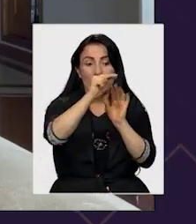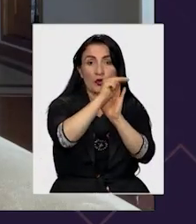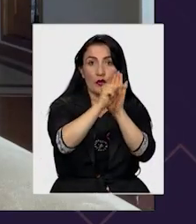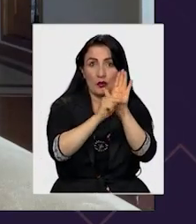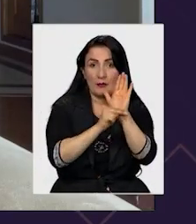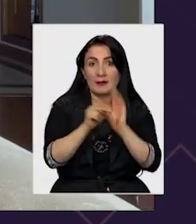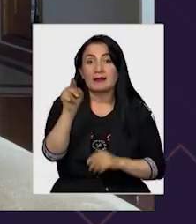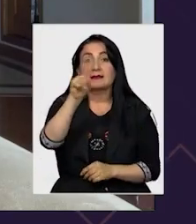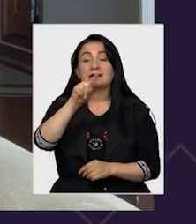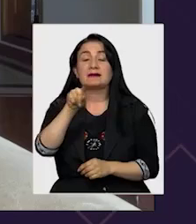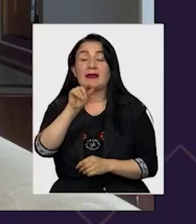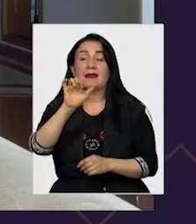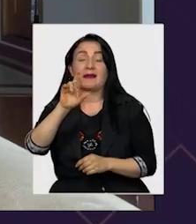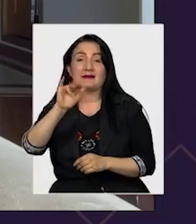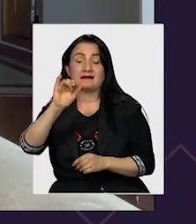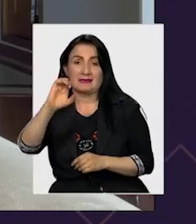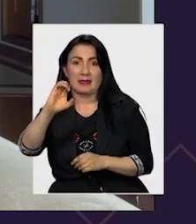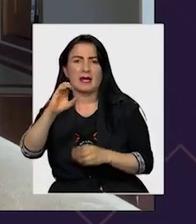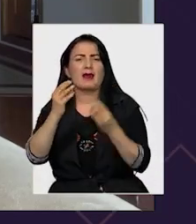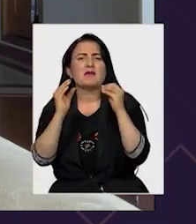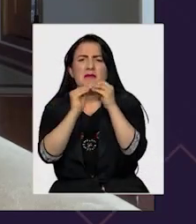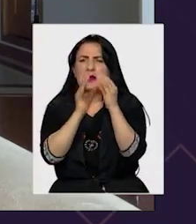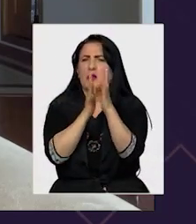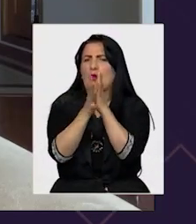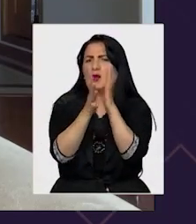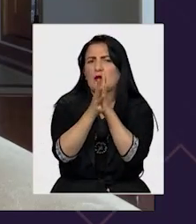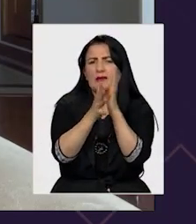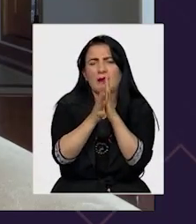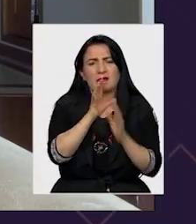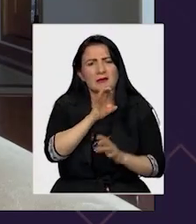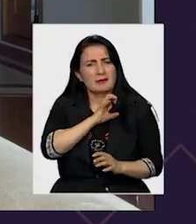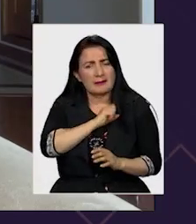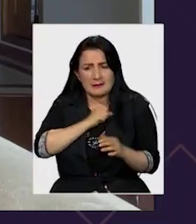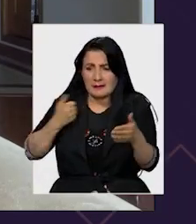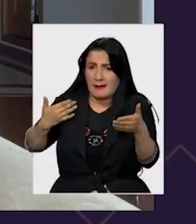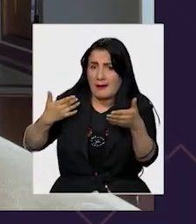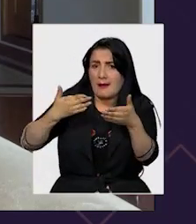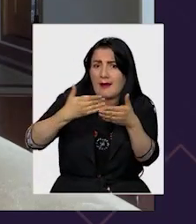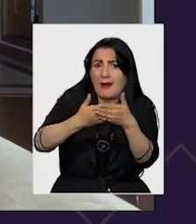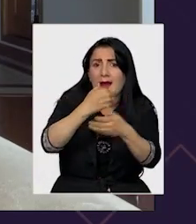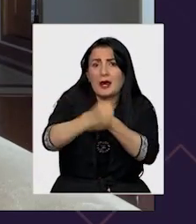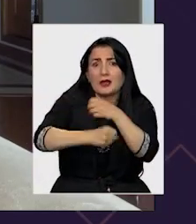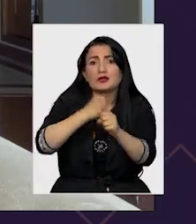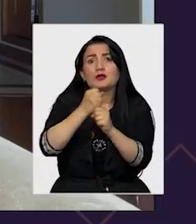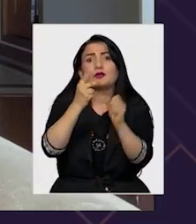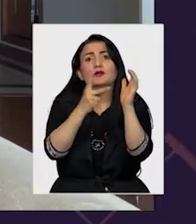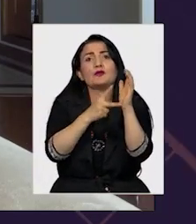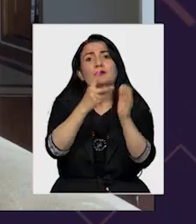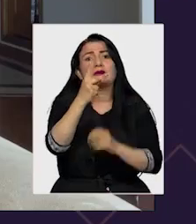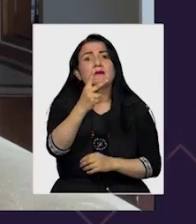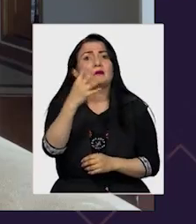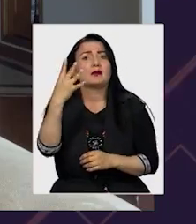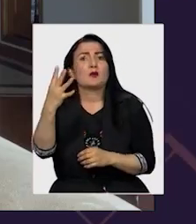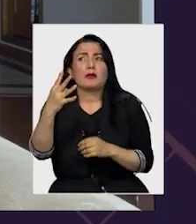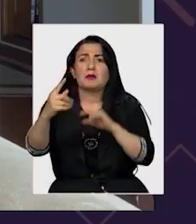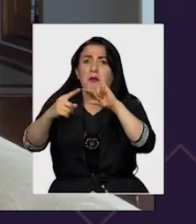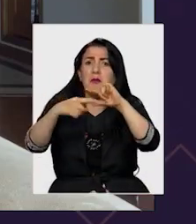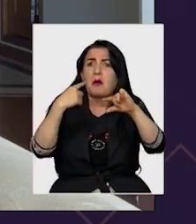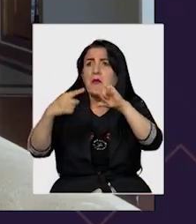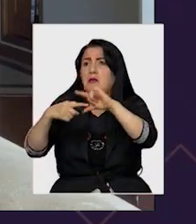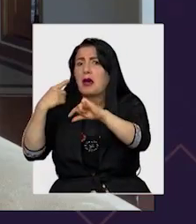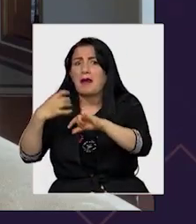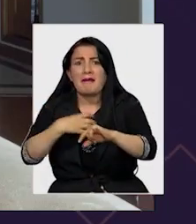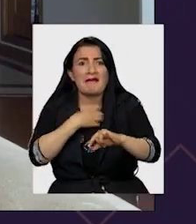de las normas de la CRC, les contamos con tristeza que en lo transcurrido de este año 2024 no hemos